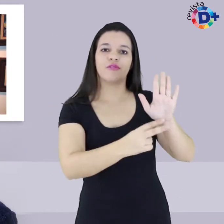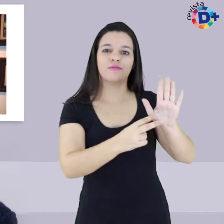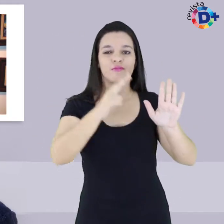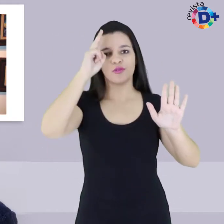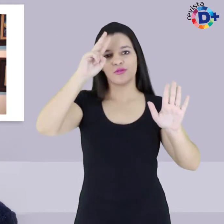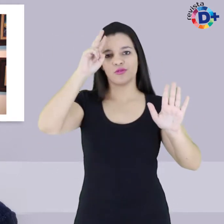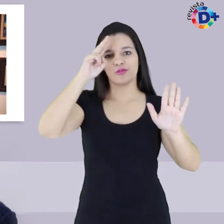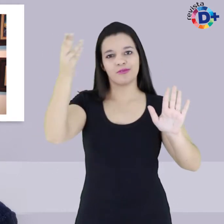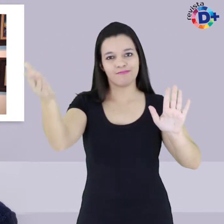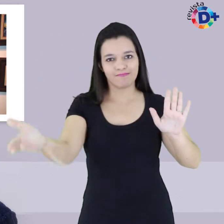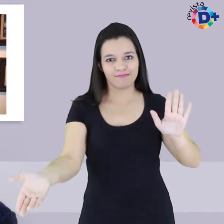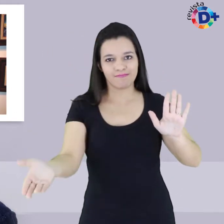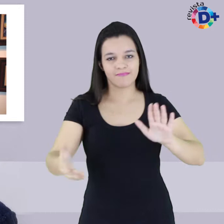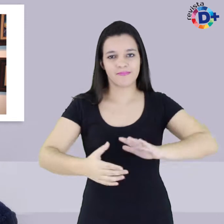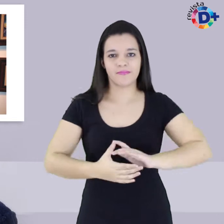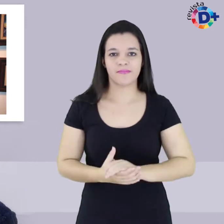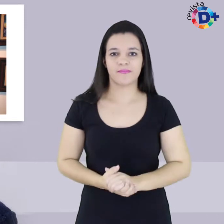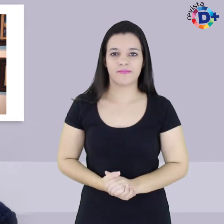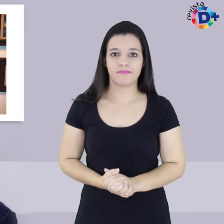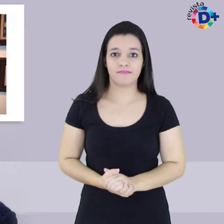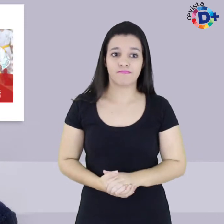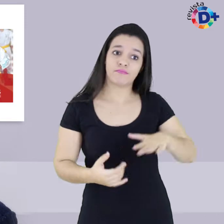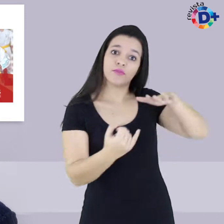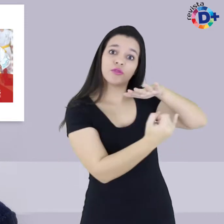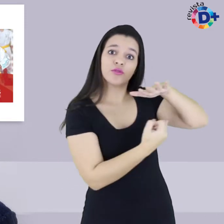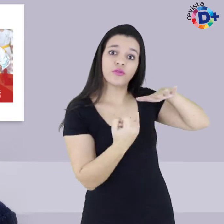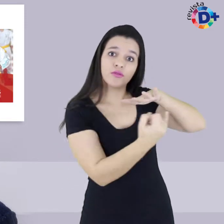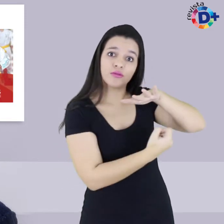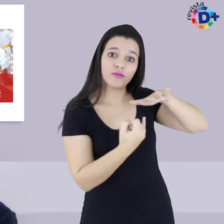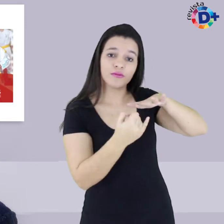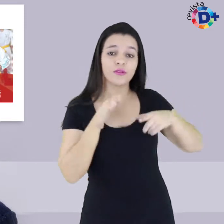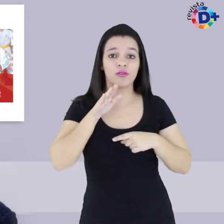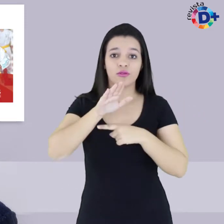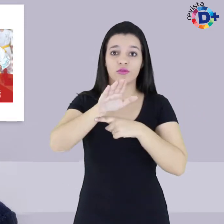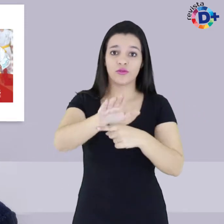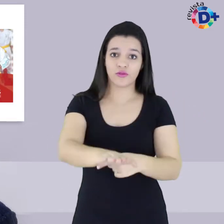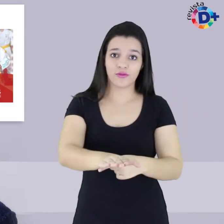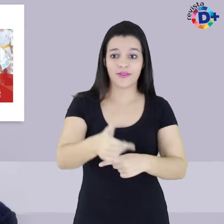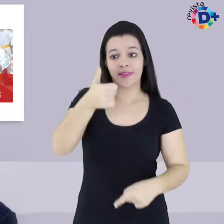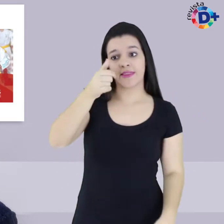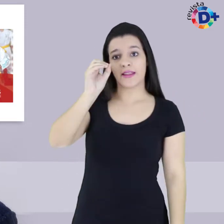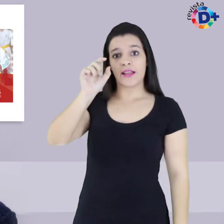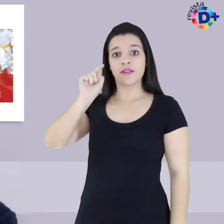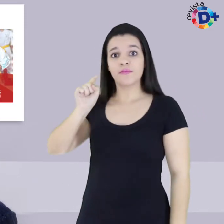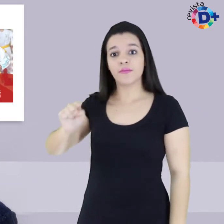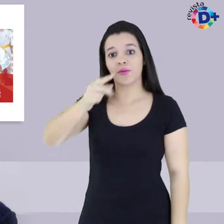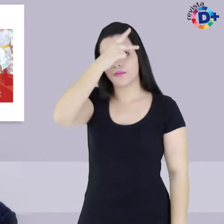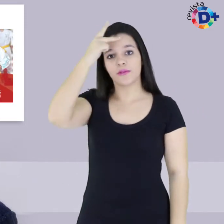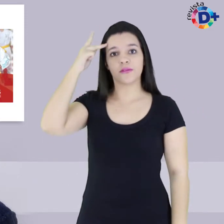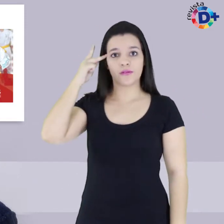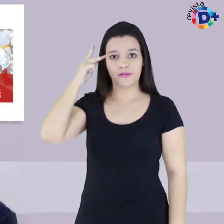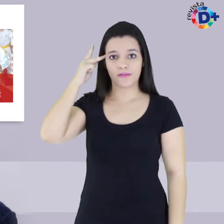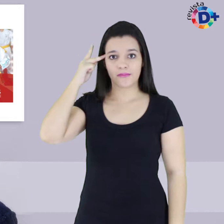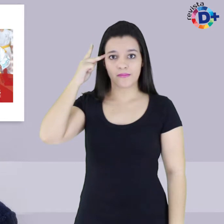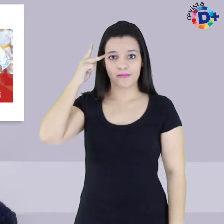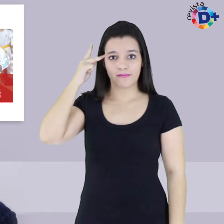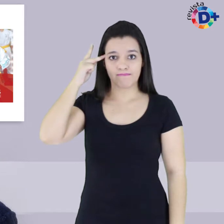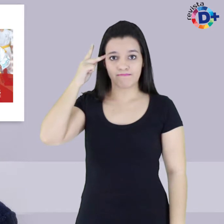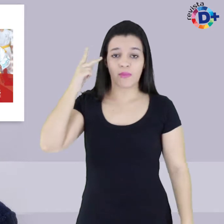Isabelle. O IOK beneficia mais de 10 mil pessoas e atende atualmente cerca de